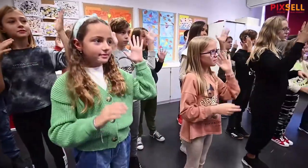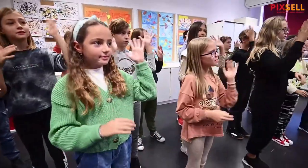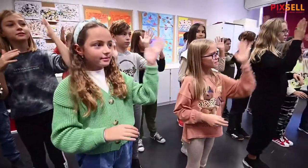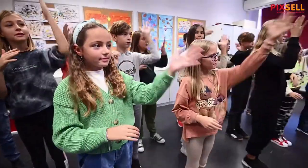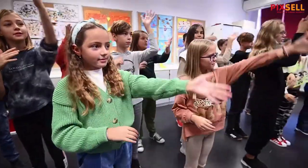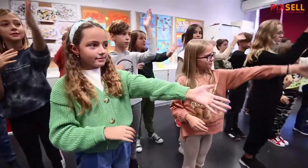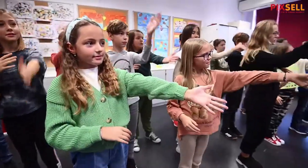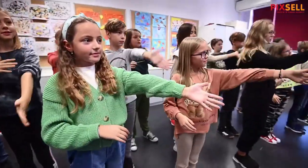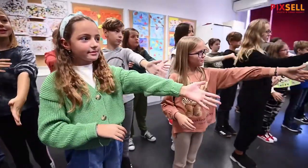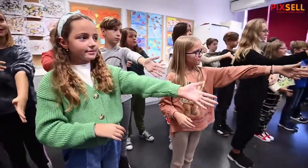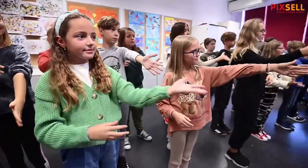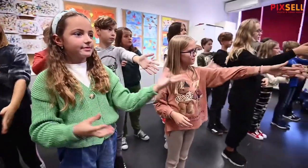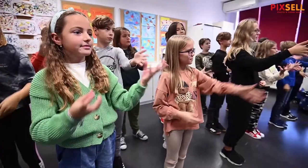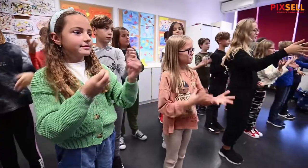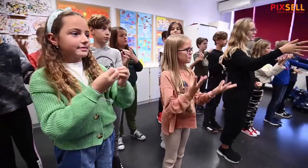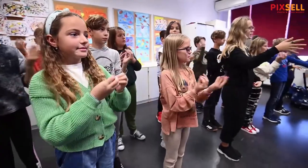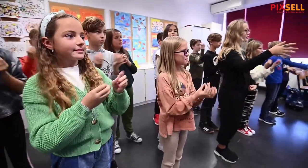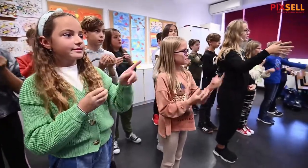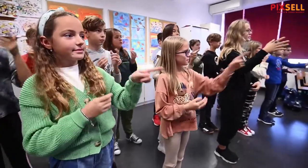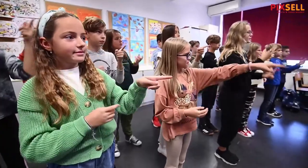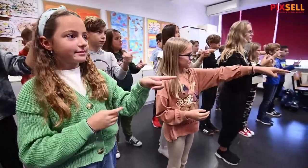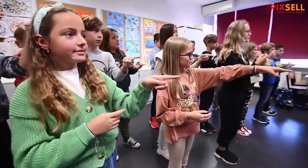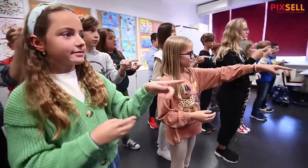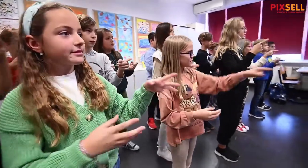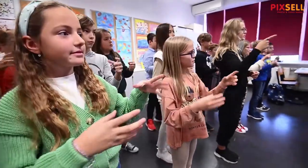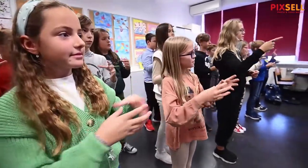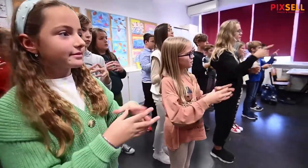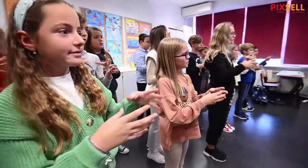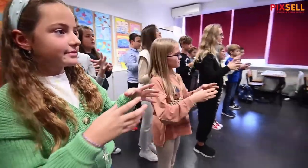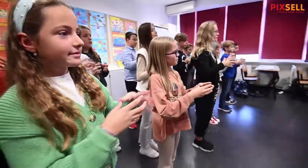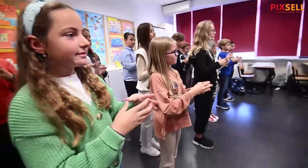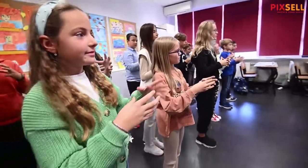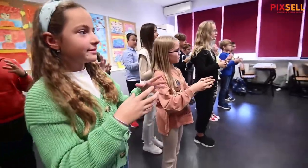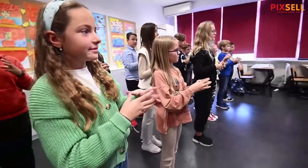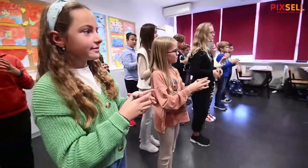ruku pružiti, lijepo s tobom se družiti.